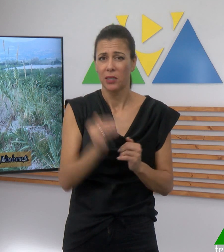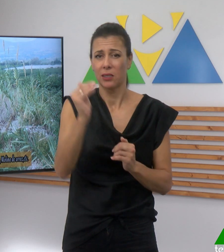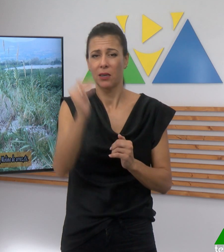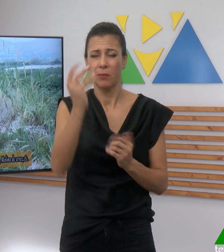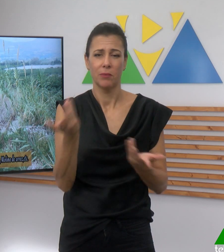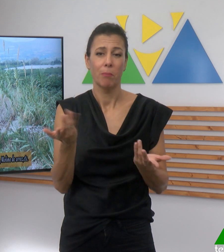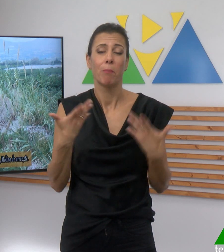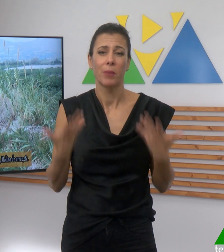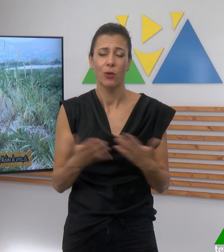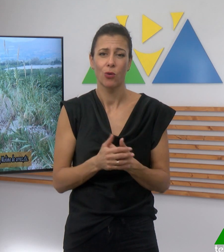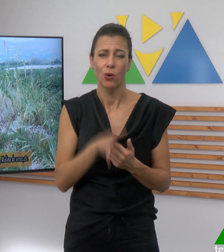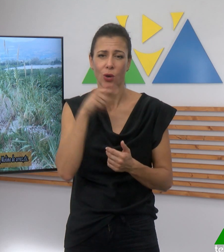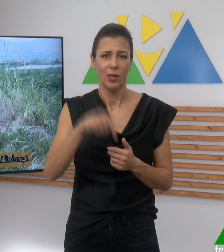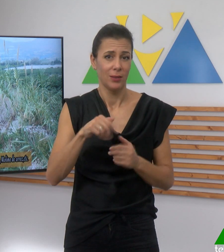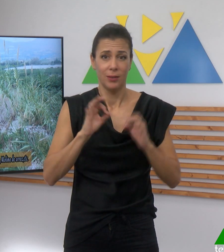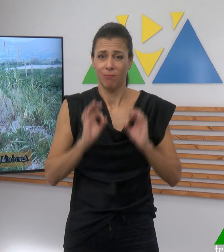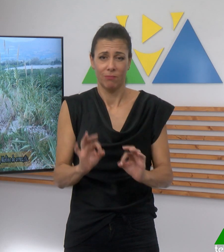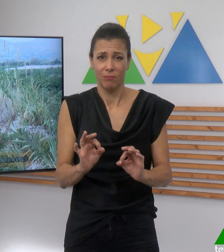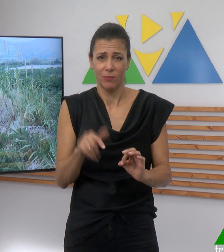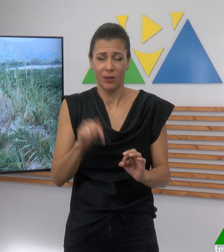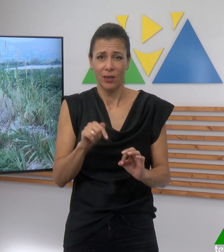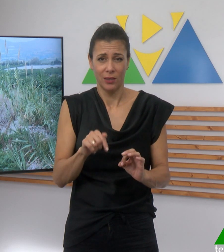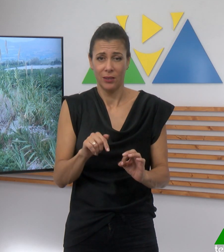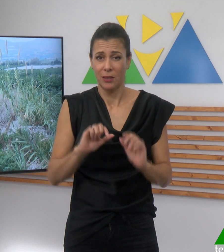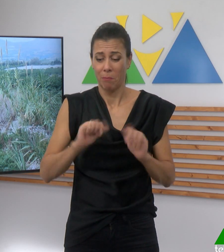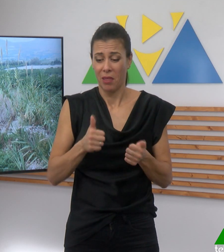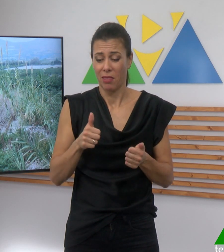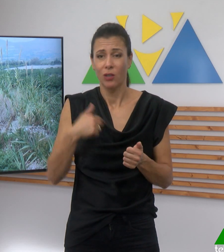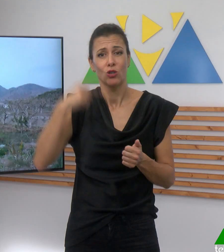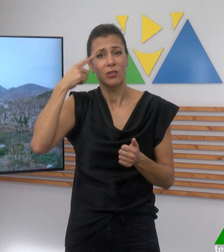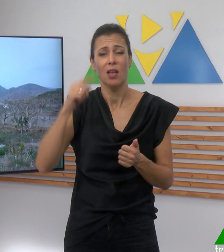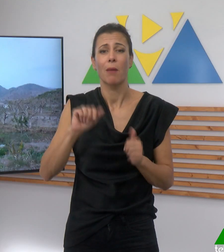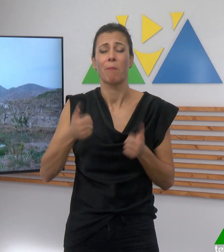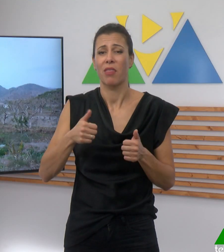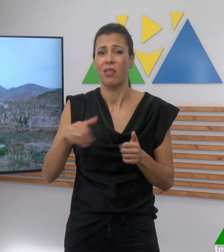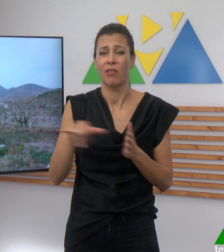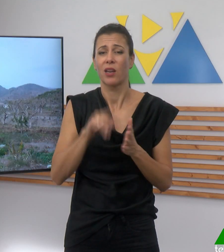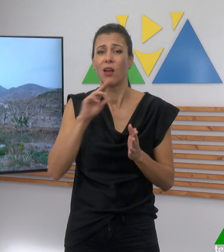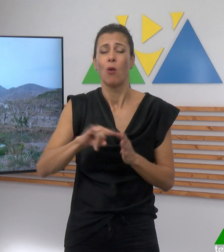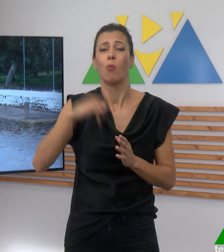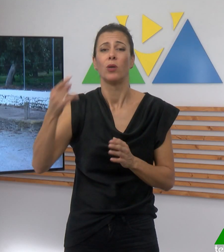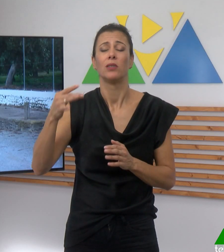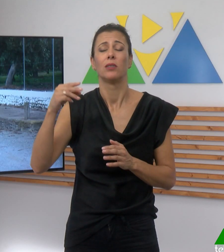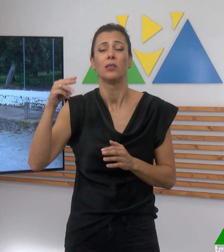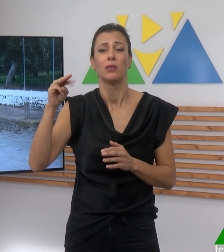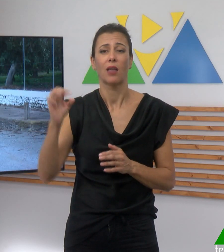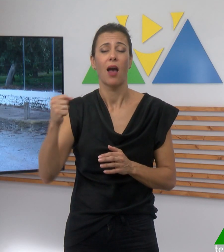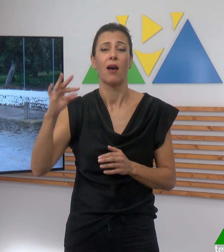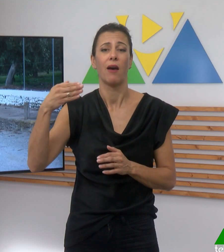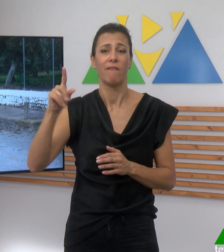pero este es el pago empezaba el pago de Puente de tablas p taura pago del cuso jarea y ya